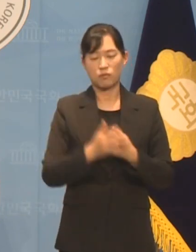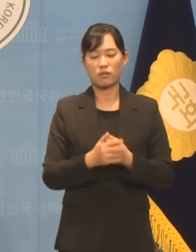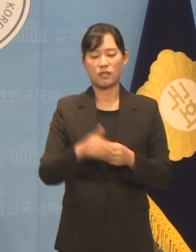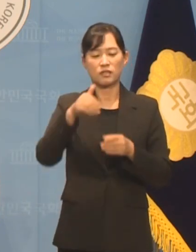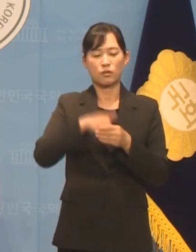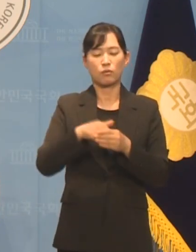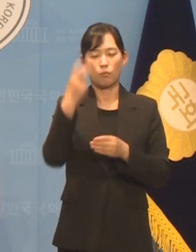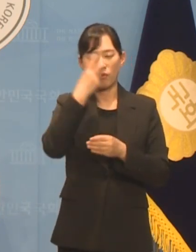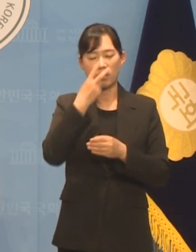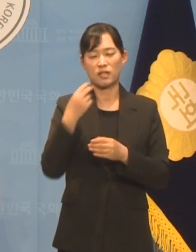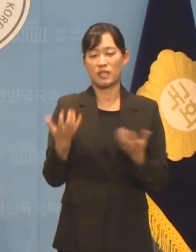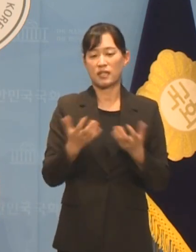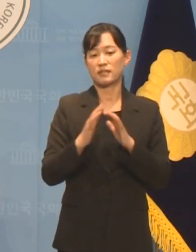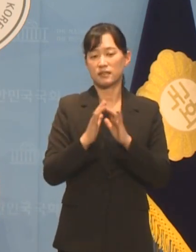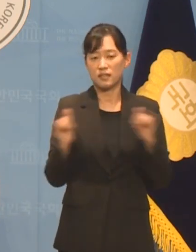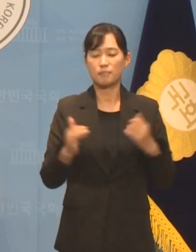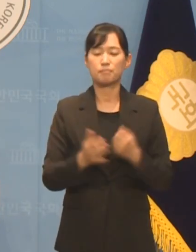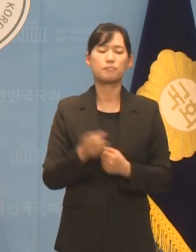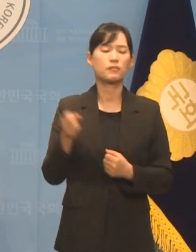선관위 직원 그리고